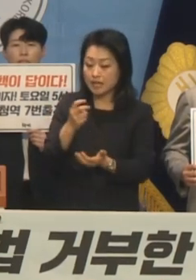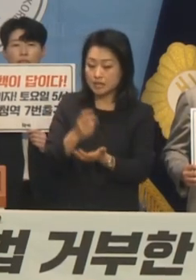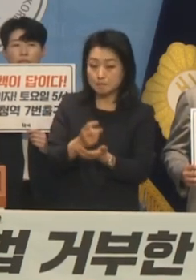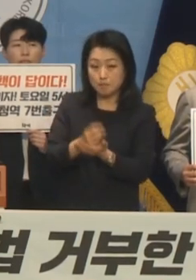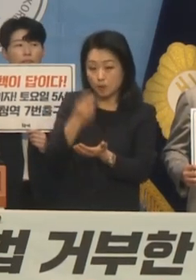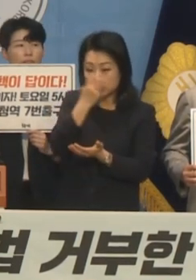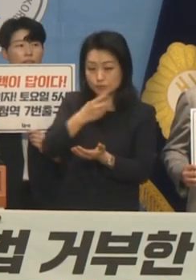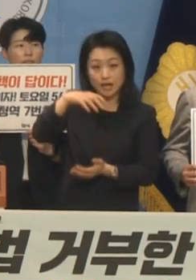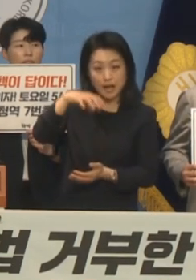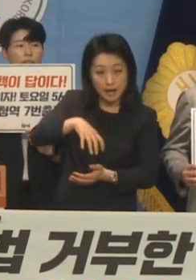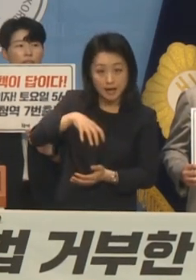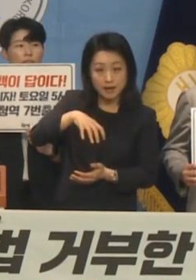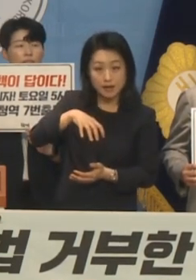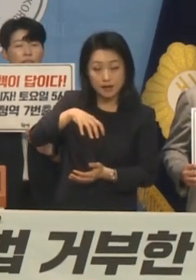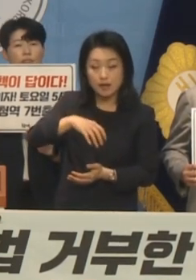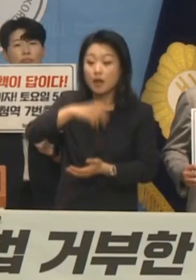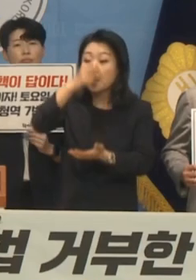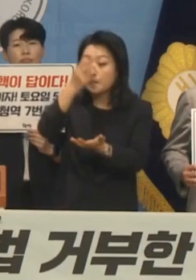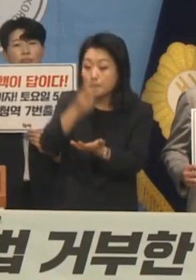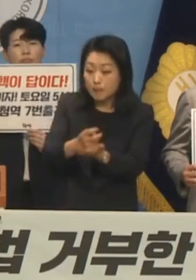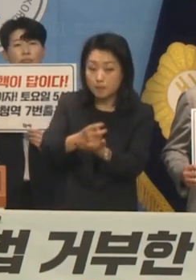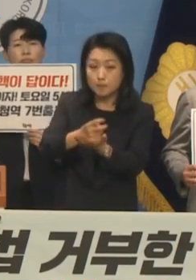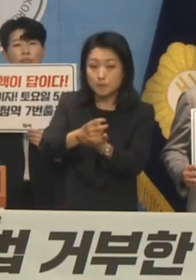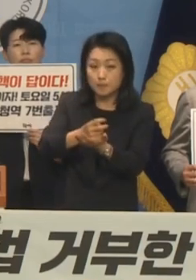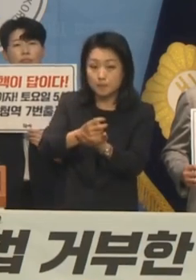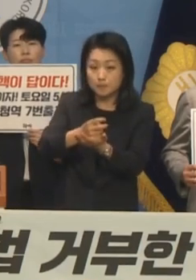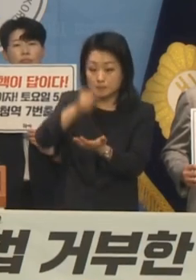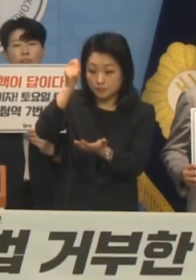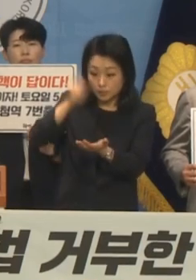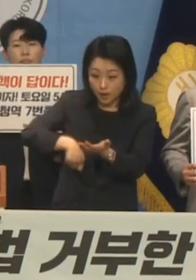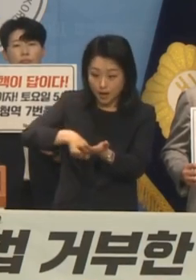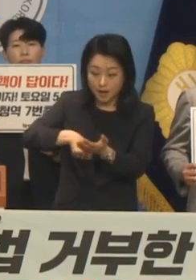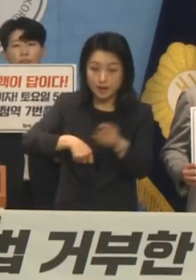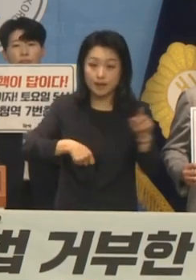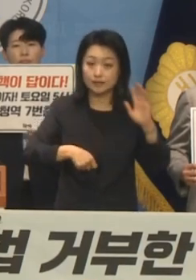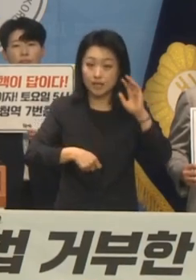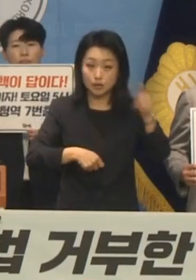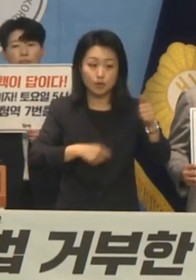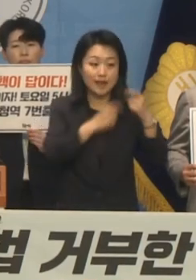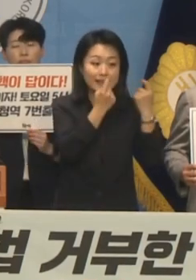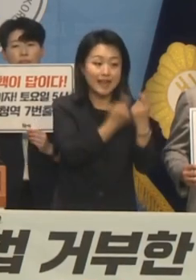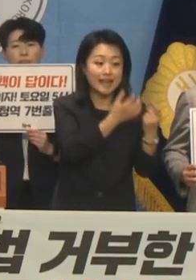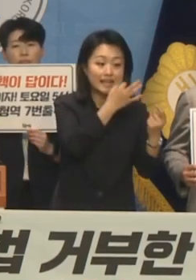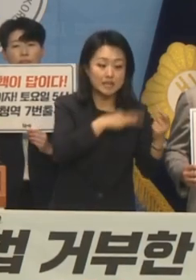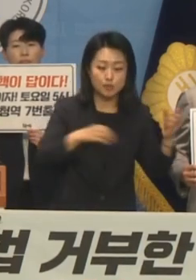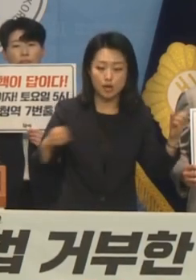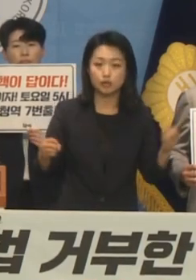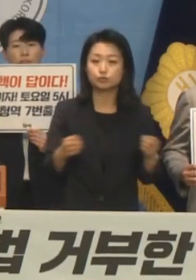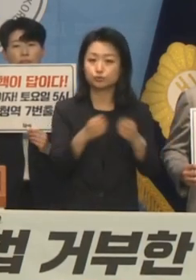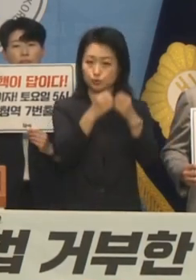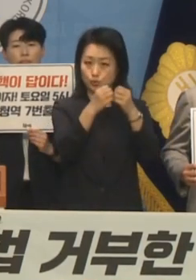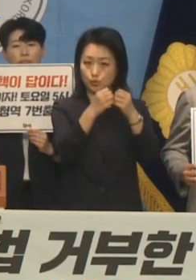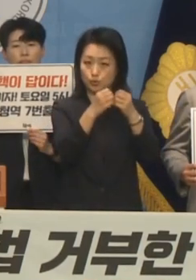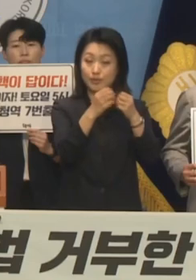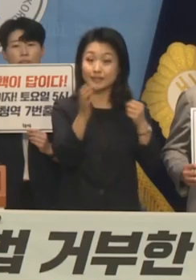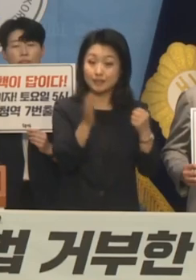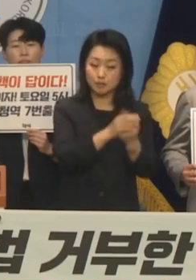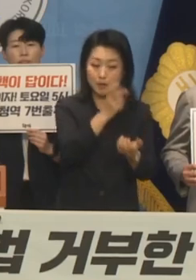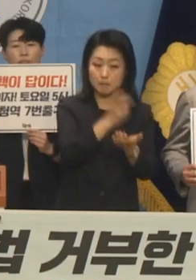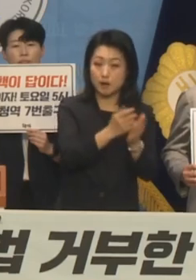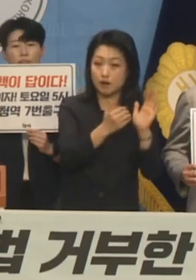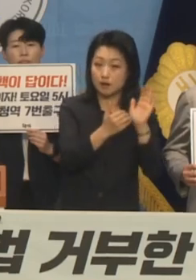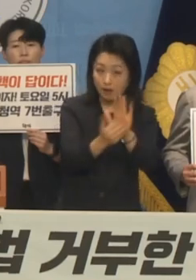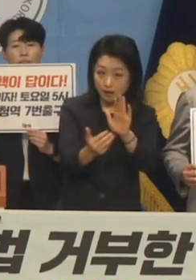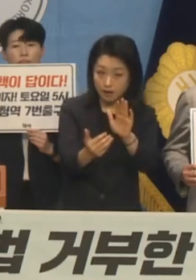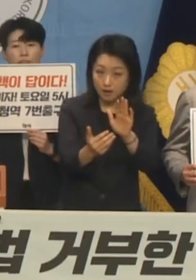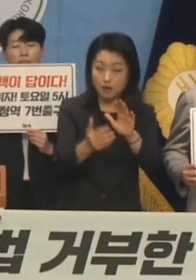의결된 법률안이 대통령의 사적인 이해와 충돌한다는 이유로 제2요구권을 행사하는 것은